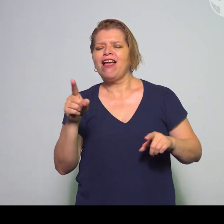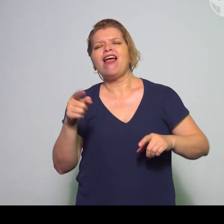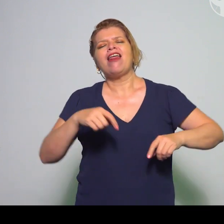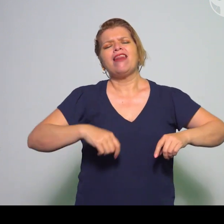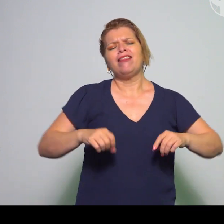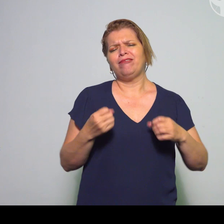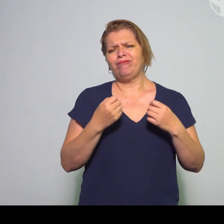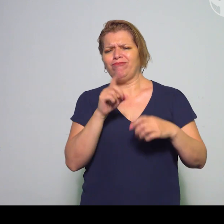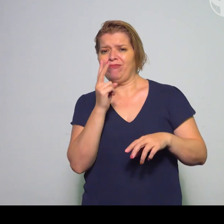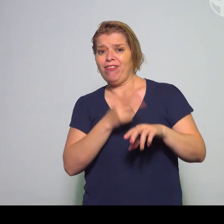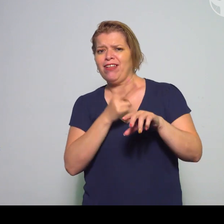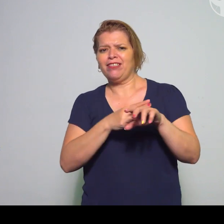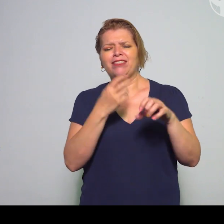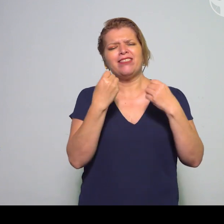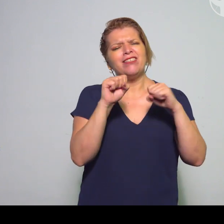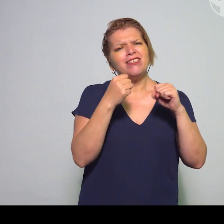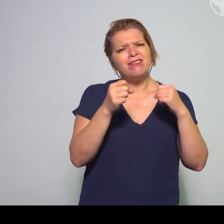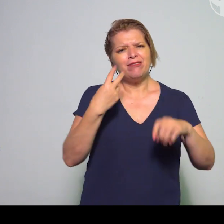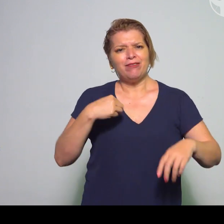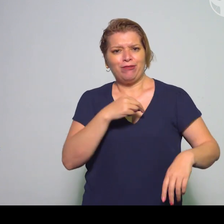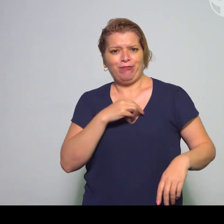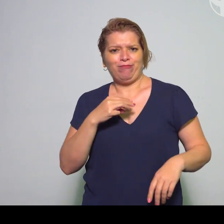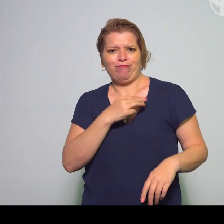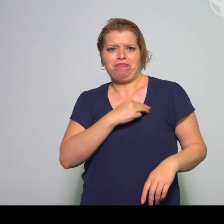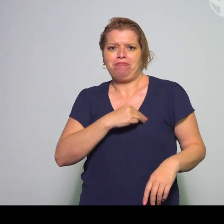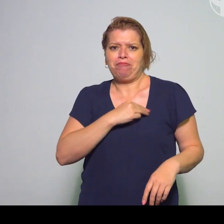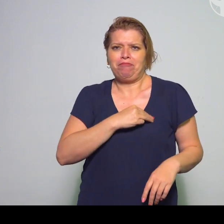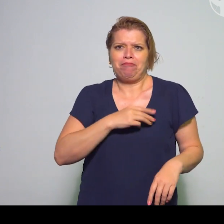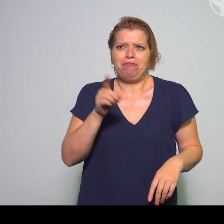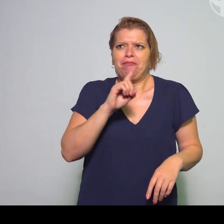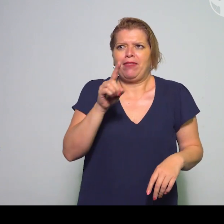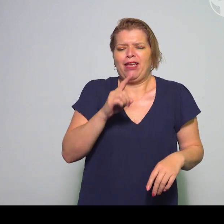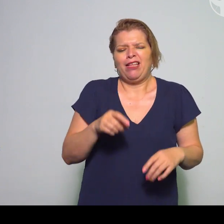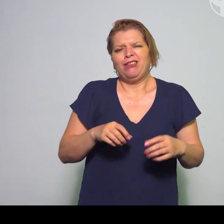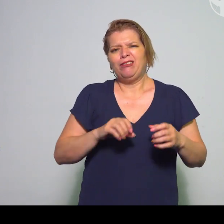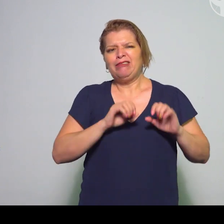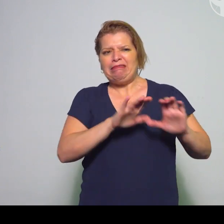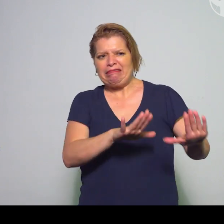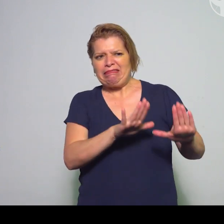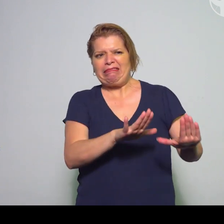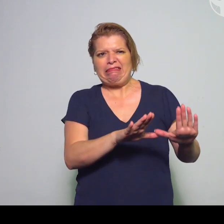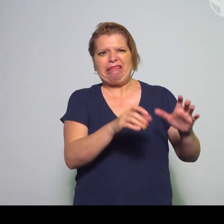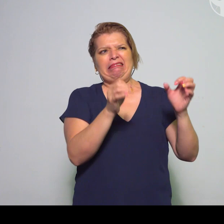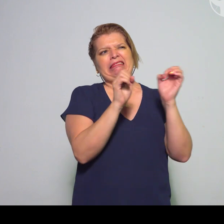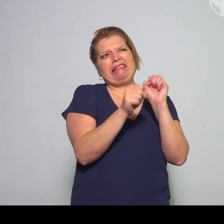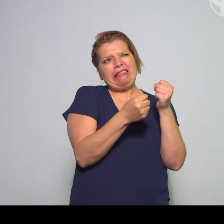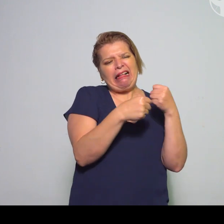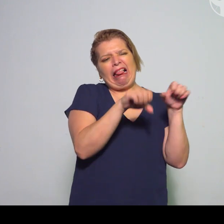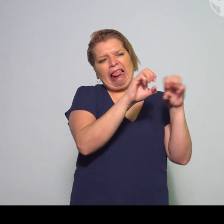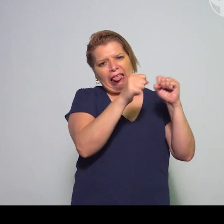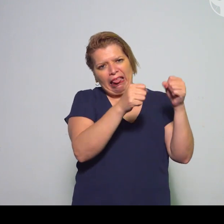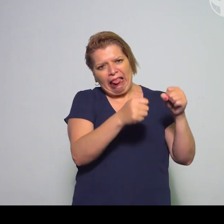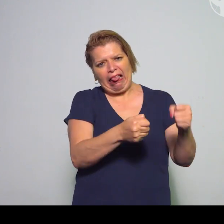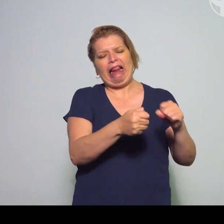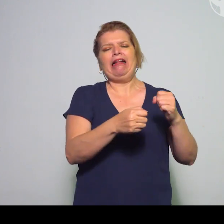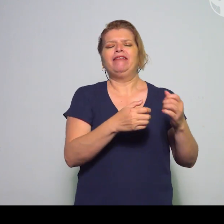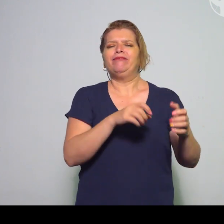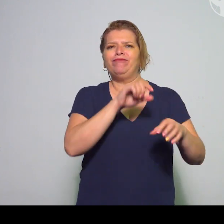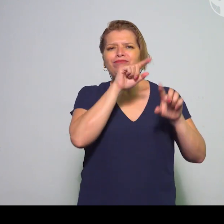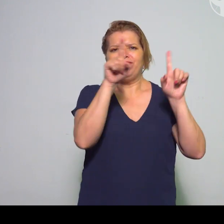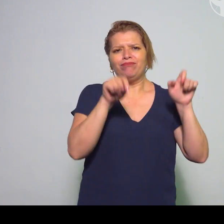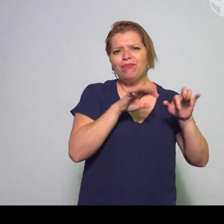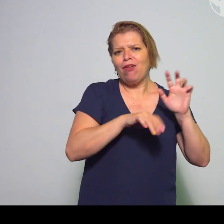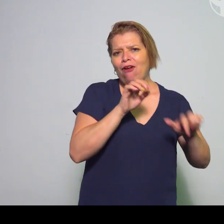cada transmisión del ministerio hacia las redes sociales, que no se fuera a trabar el internet, que no se fuera a trabar la